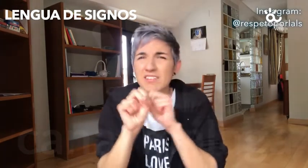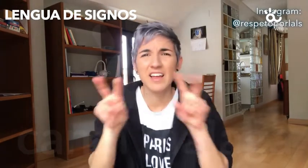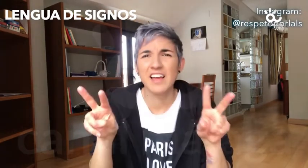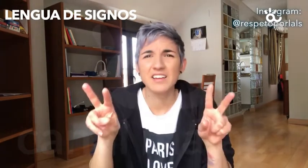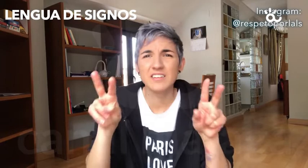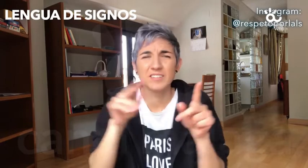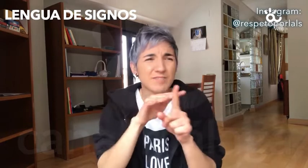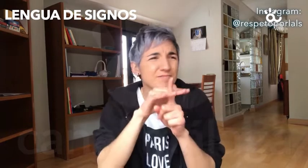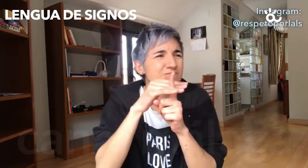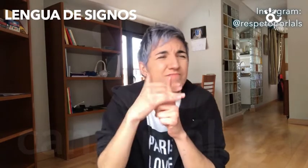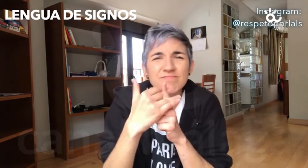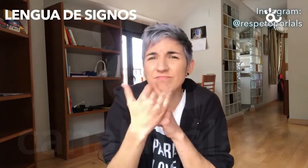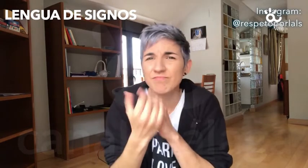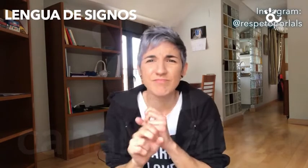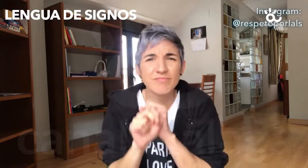empeorar,